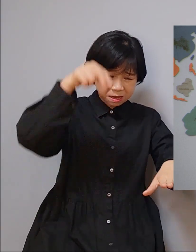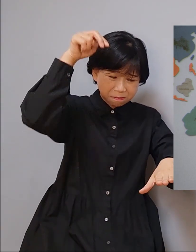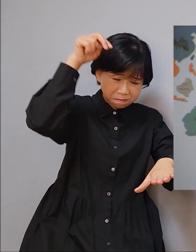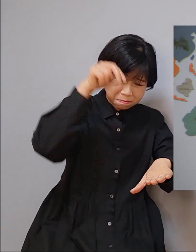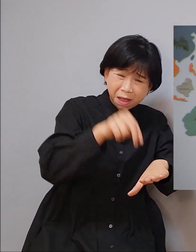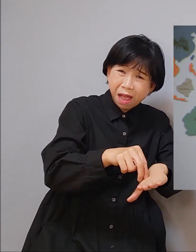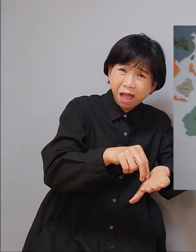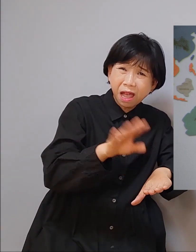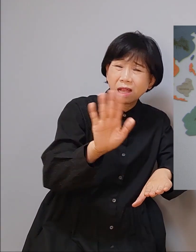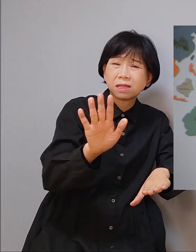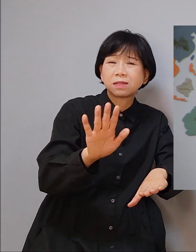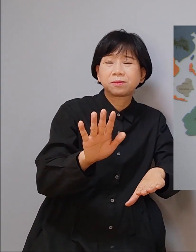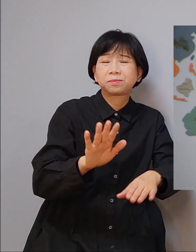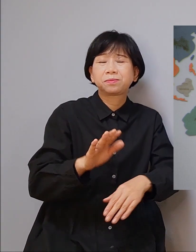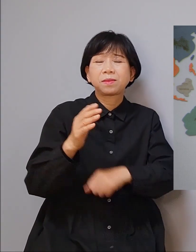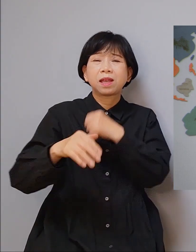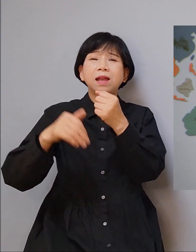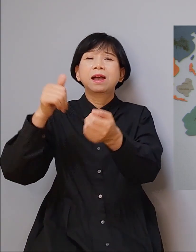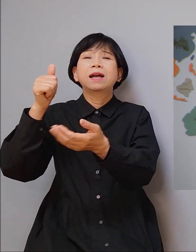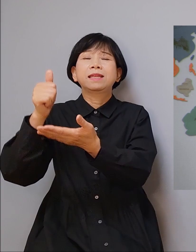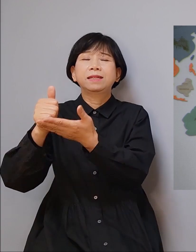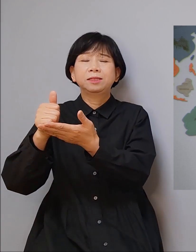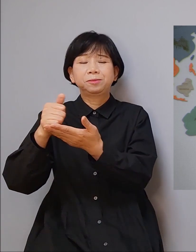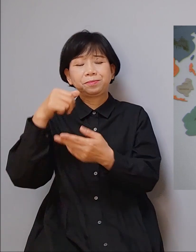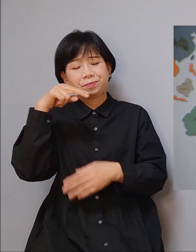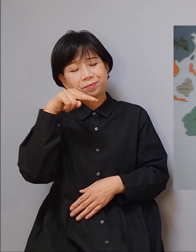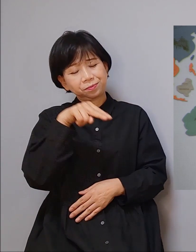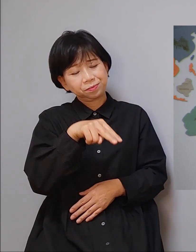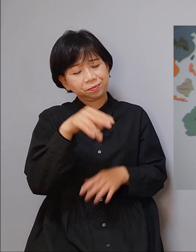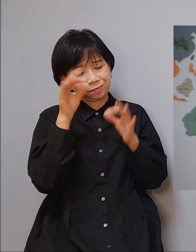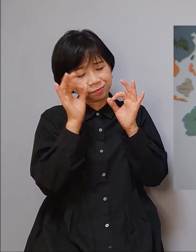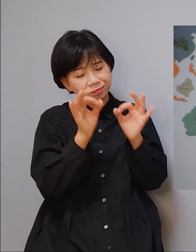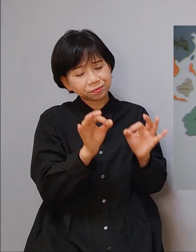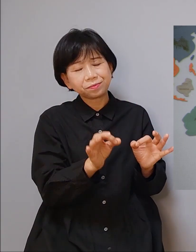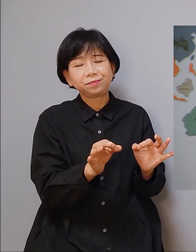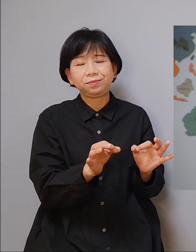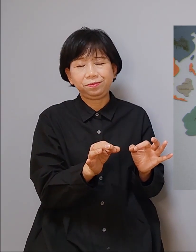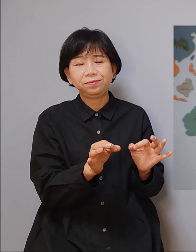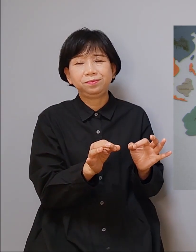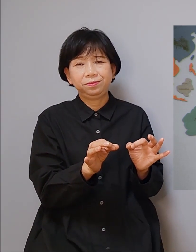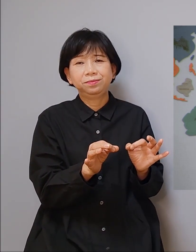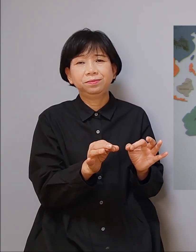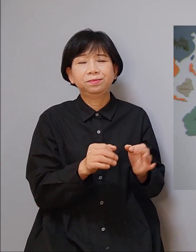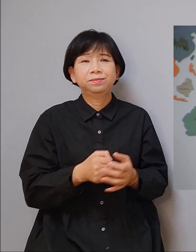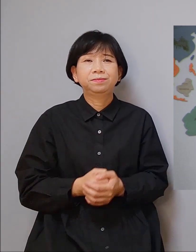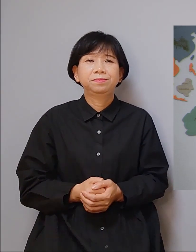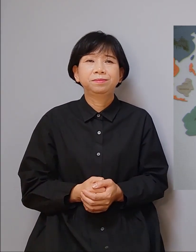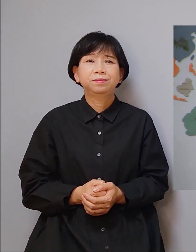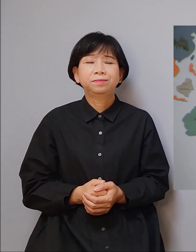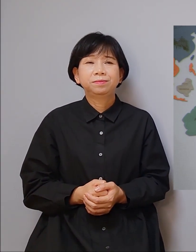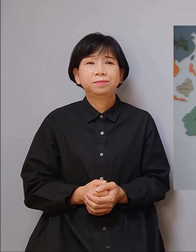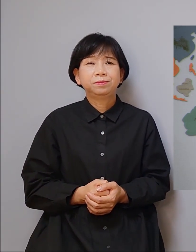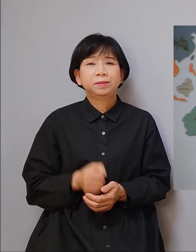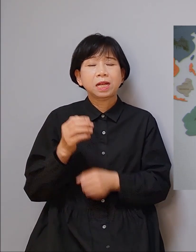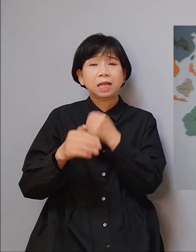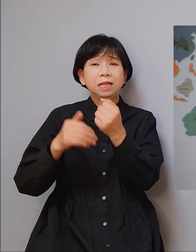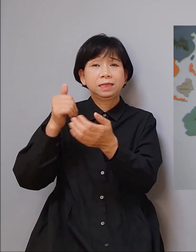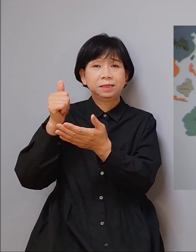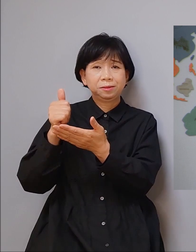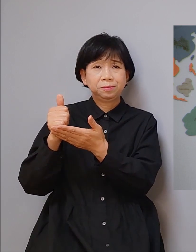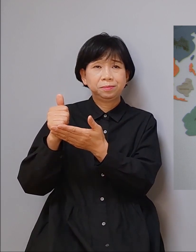여겨지지만 그렇지 않습니다. 하나님의 시선은 계속해서 우리를 보고 계십니다.